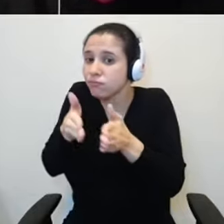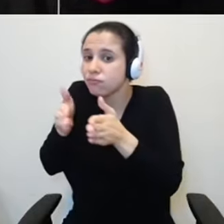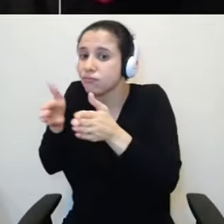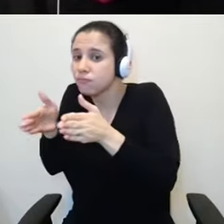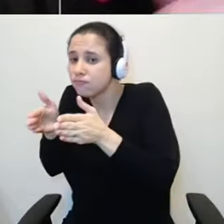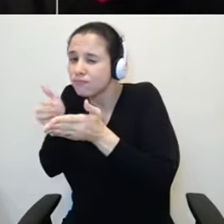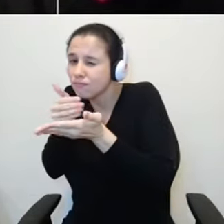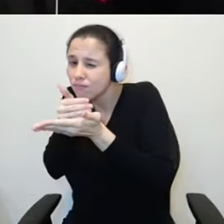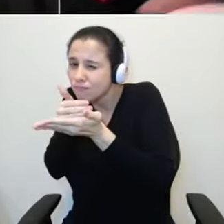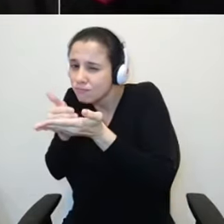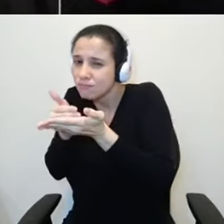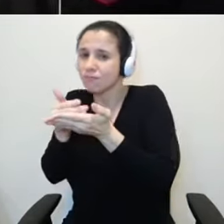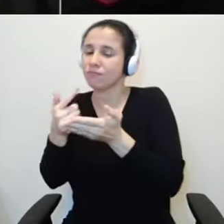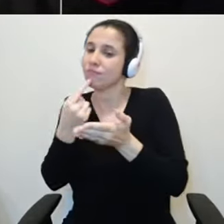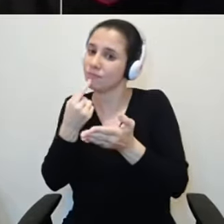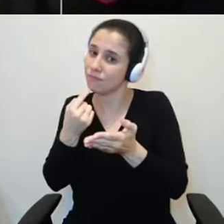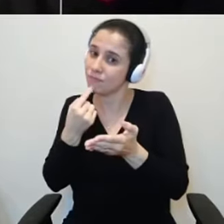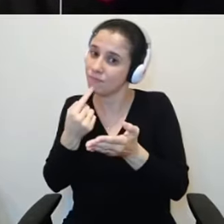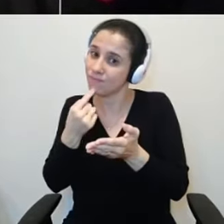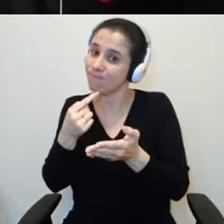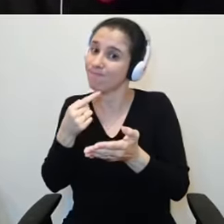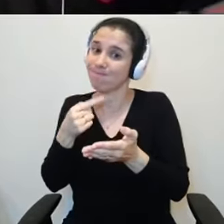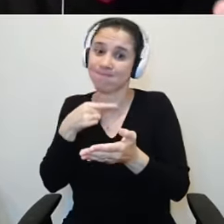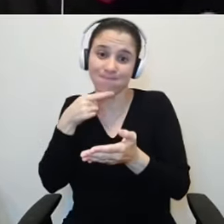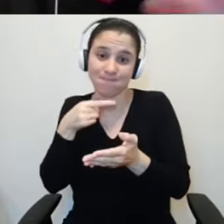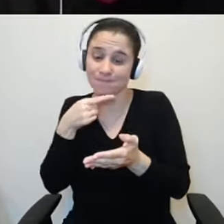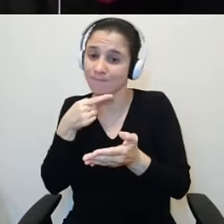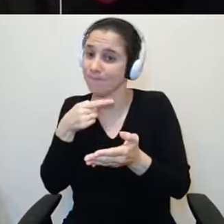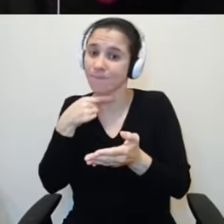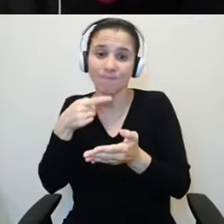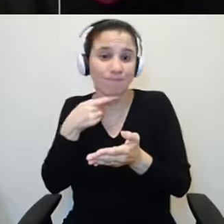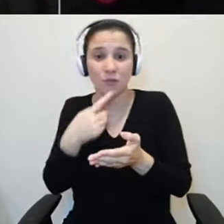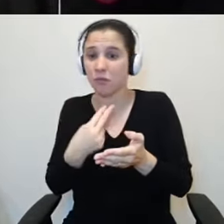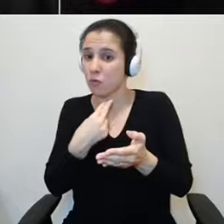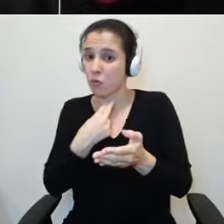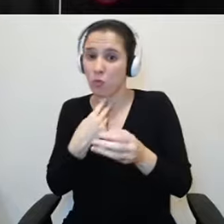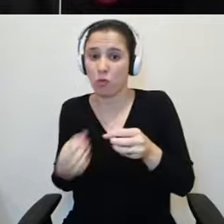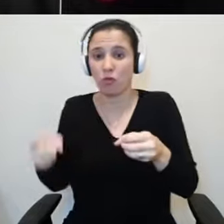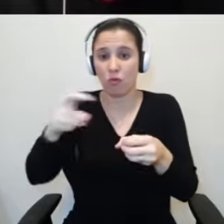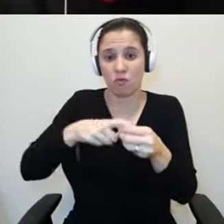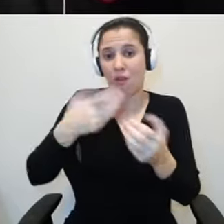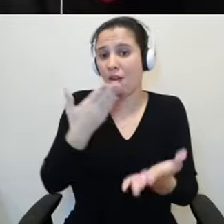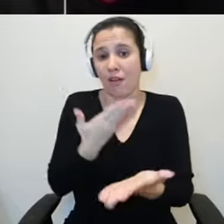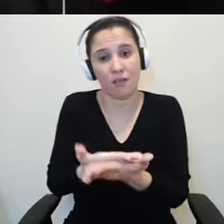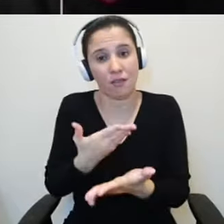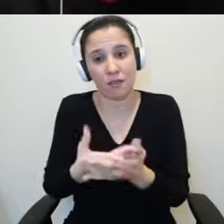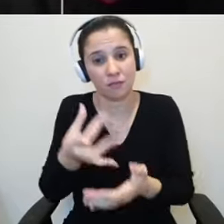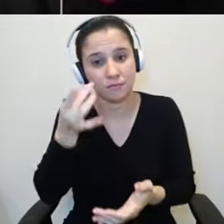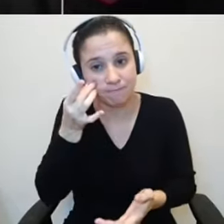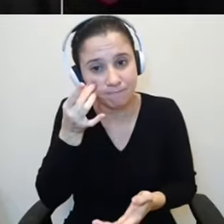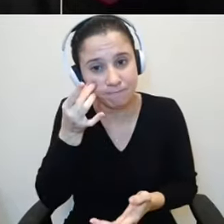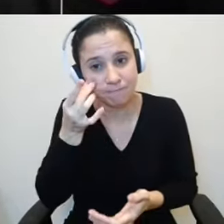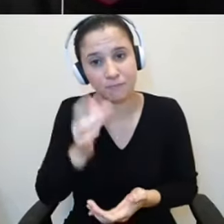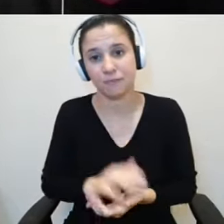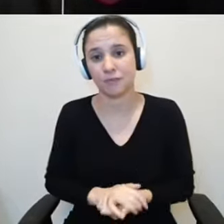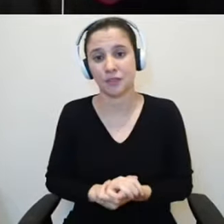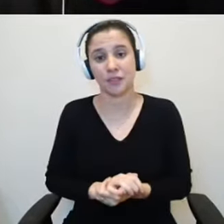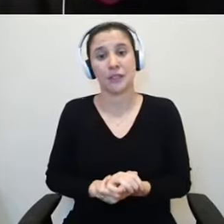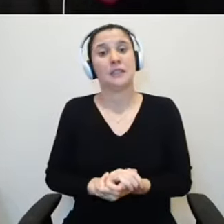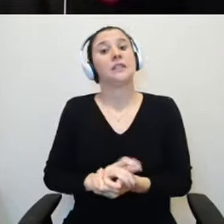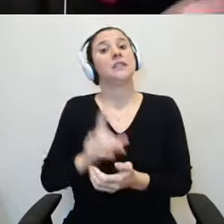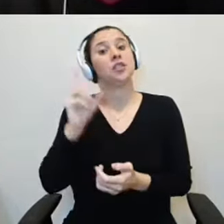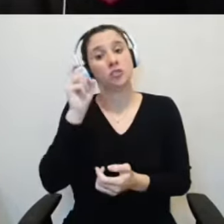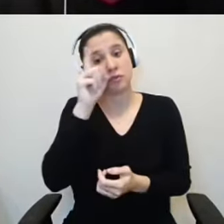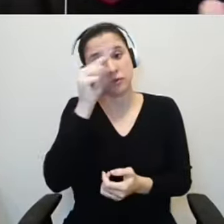Então, isso não permite a atividade presencial. Então, assim, setembro, com a atividade presencial, muito dificilmente, pessoal, a gente